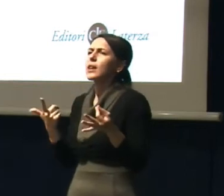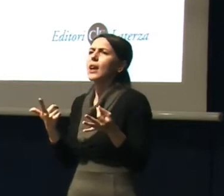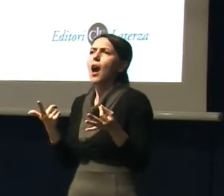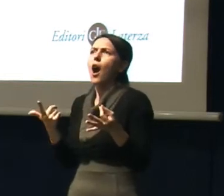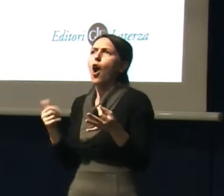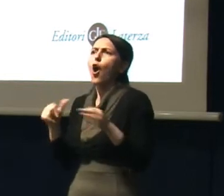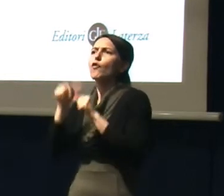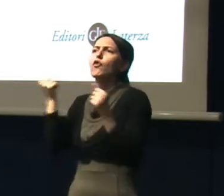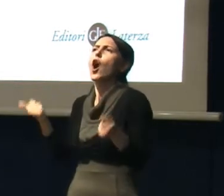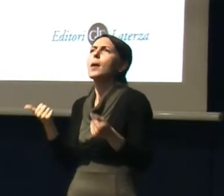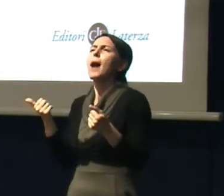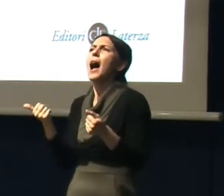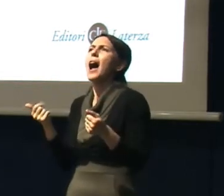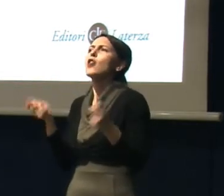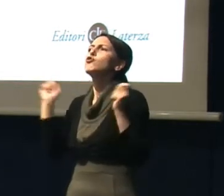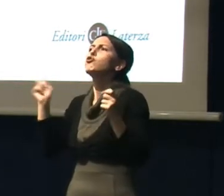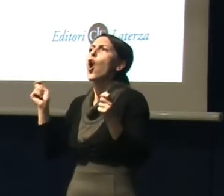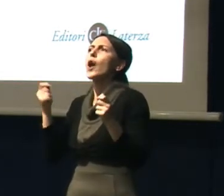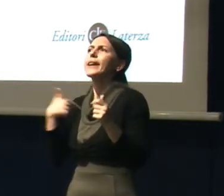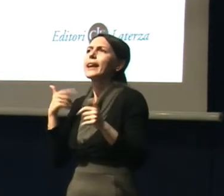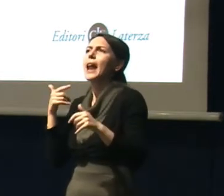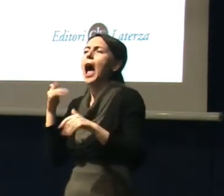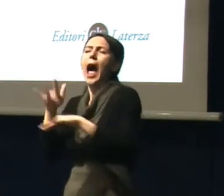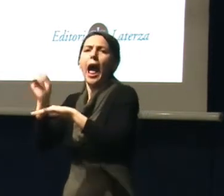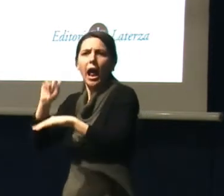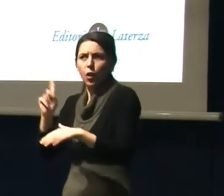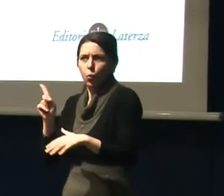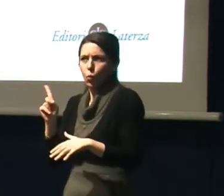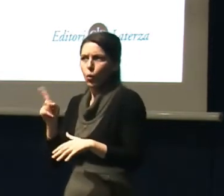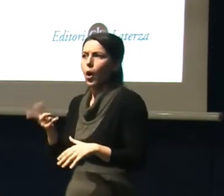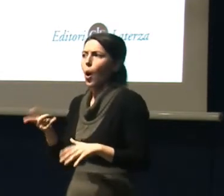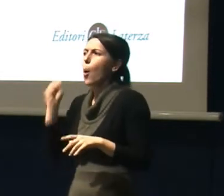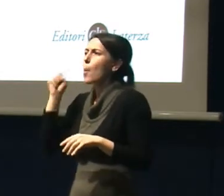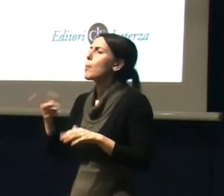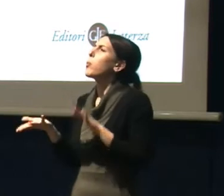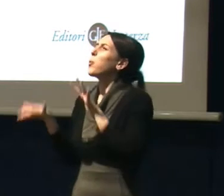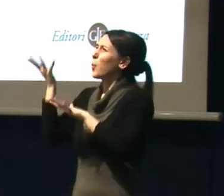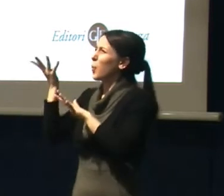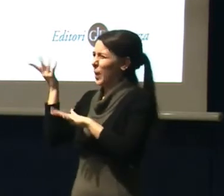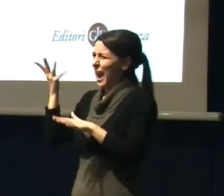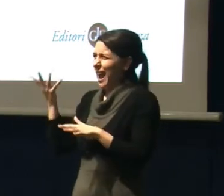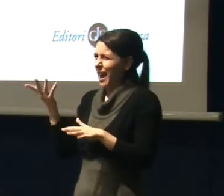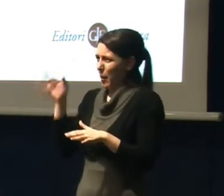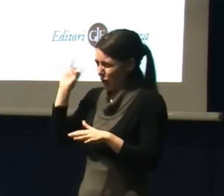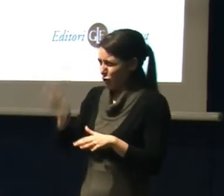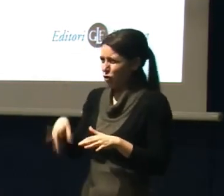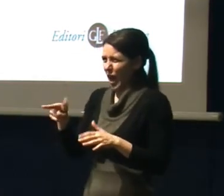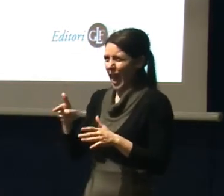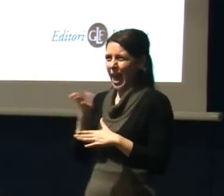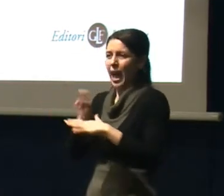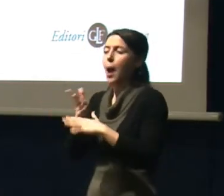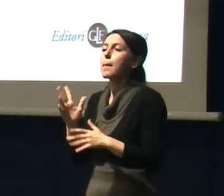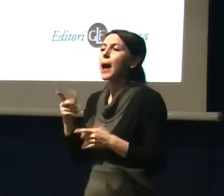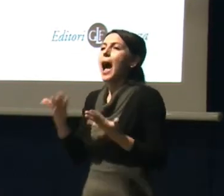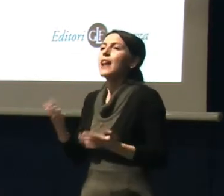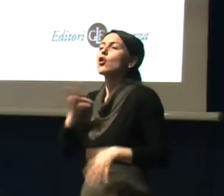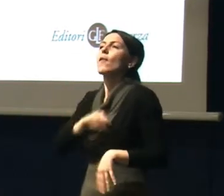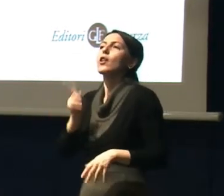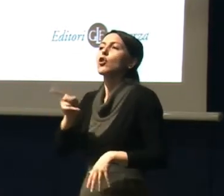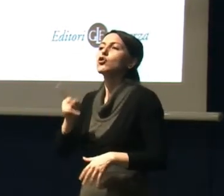l'accesso ai giornali anche l'elite all'accesso il vantaggio è l'accesso c'erano molte più persone